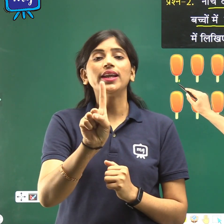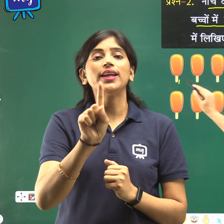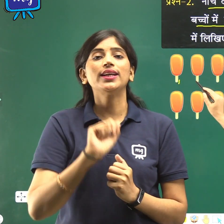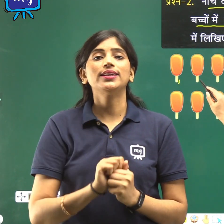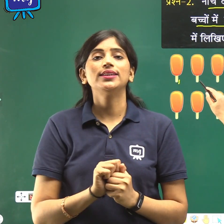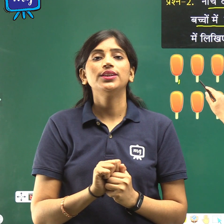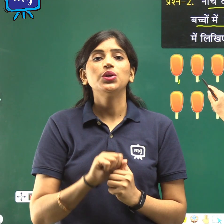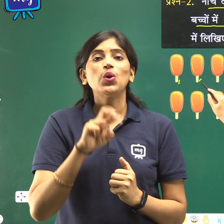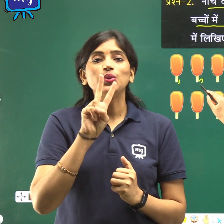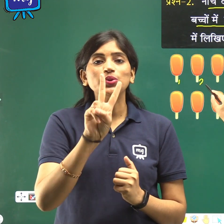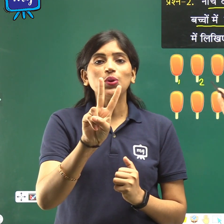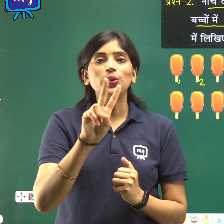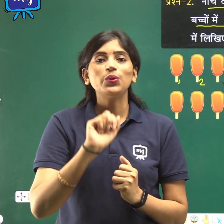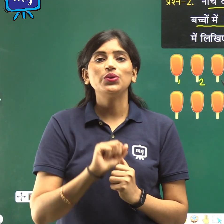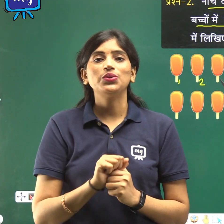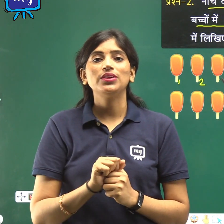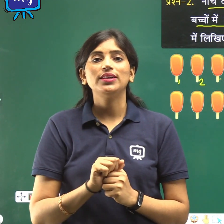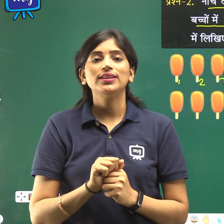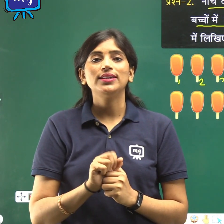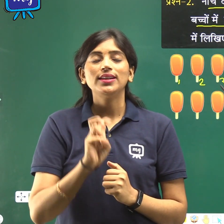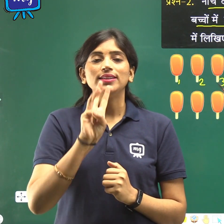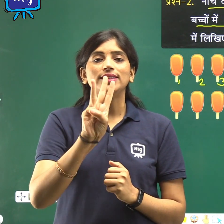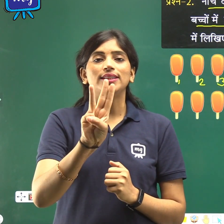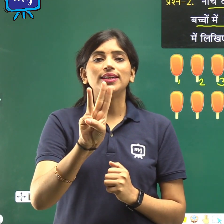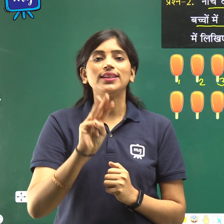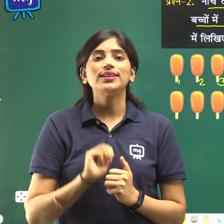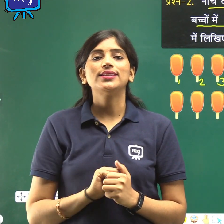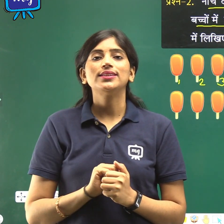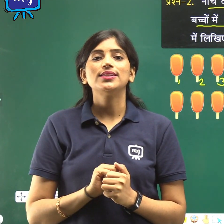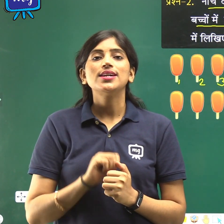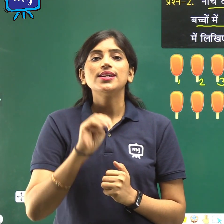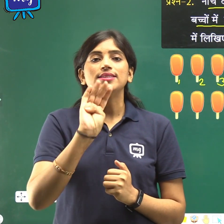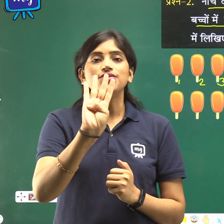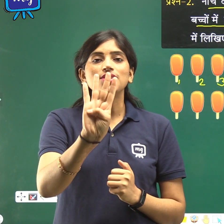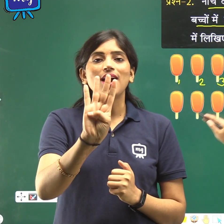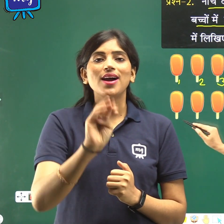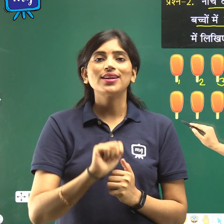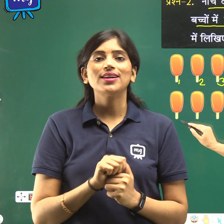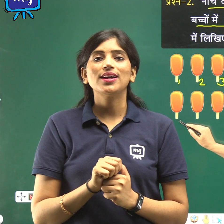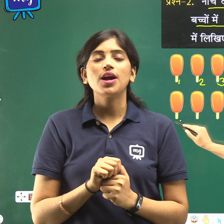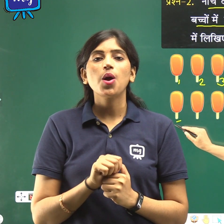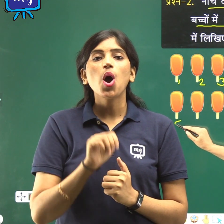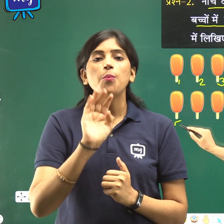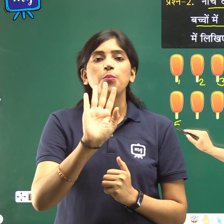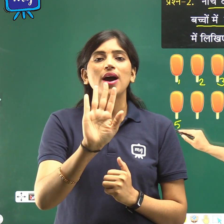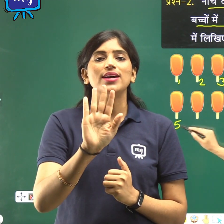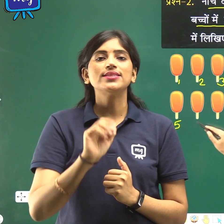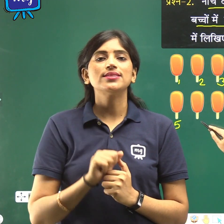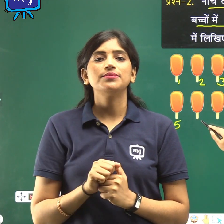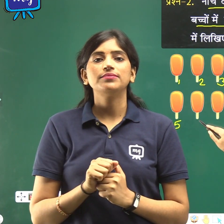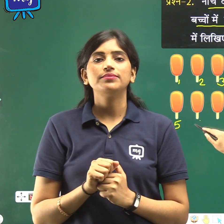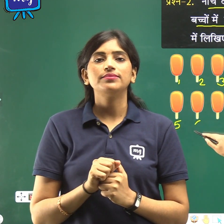1, 2, 3, 4,